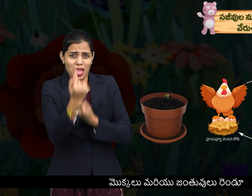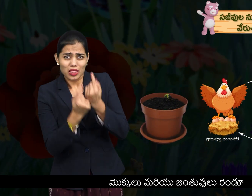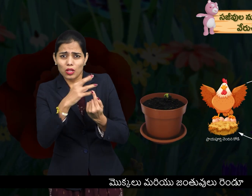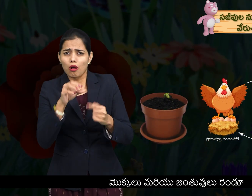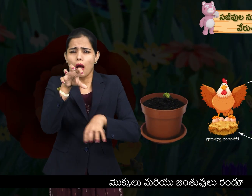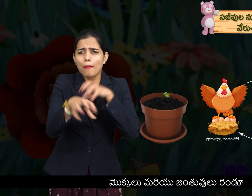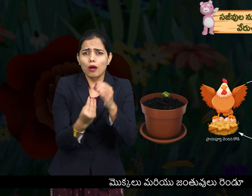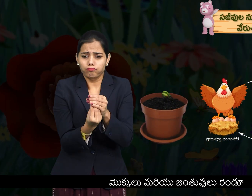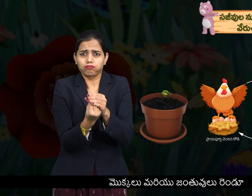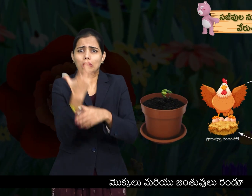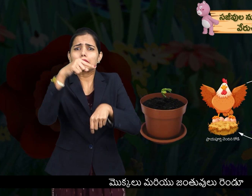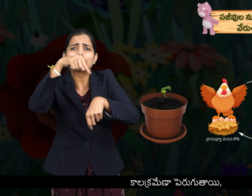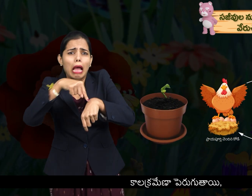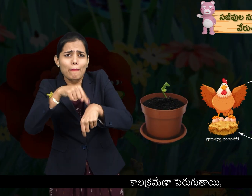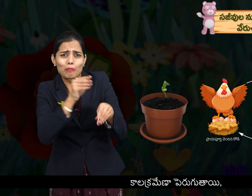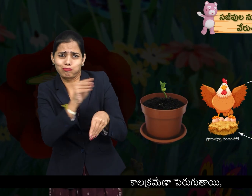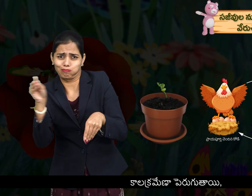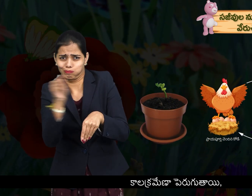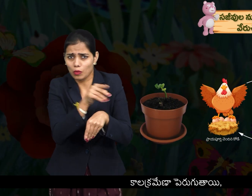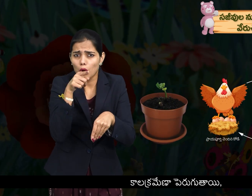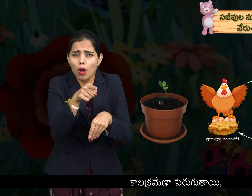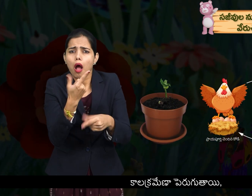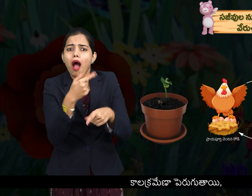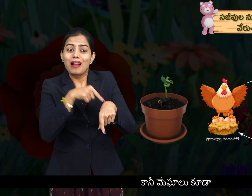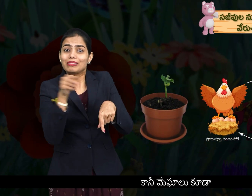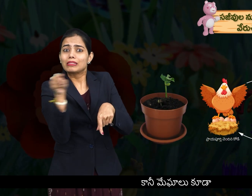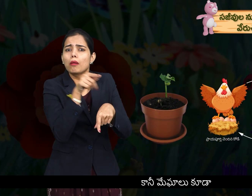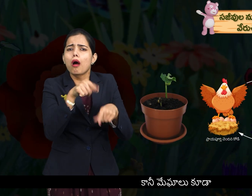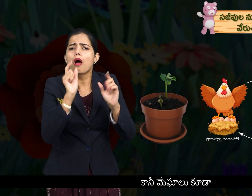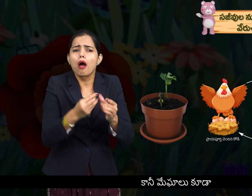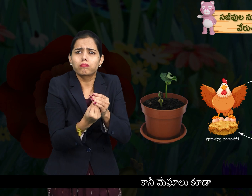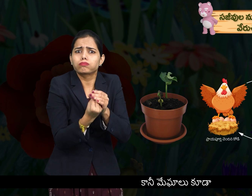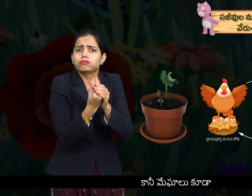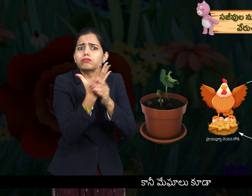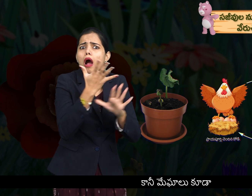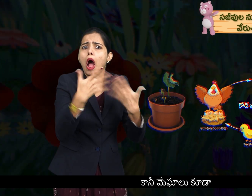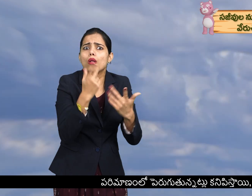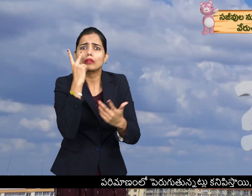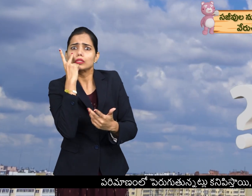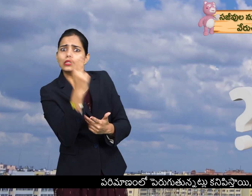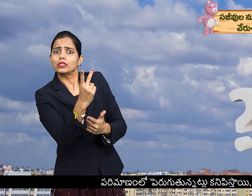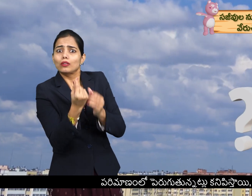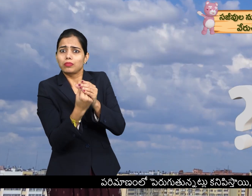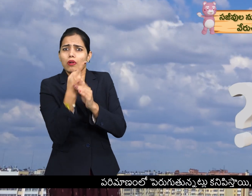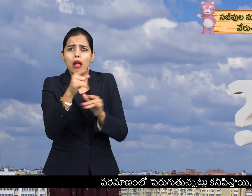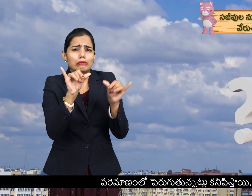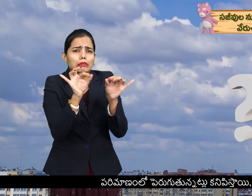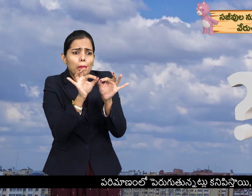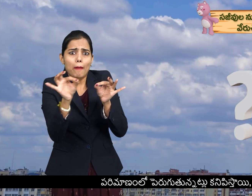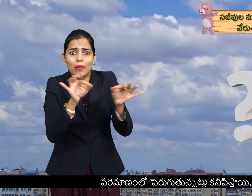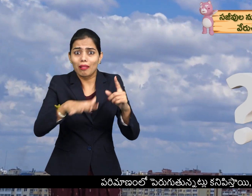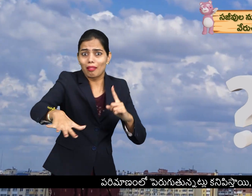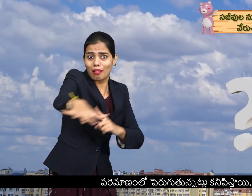మొక్కలు మరియు జంతువులు రెండూ కాలక్రమేణా పెరుగుతాయి, కానీ మేఘాలు కూడా పరిమాణంలో